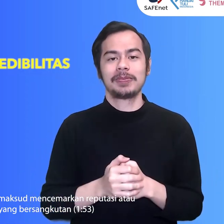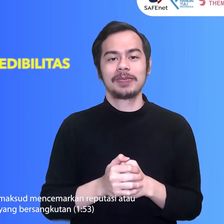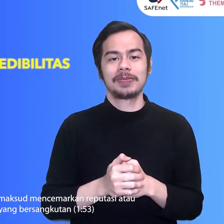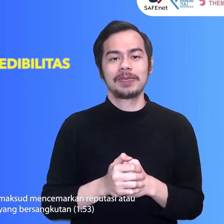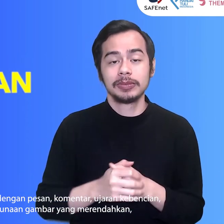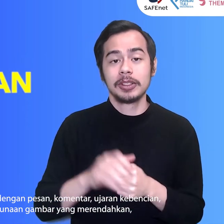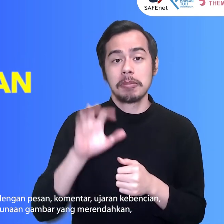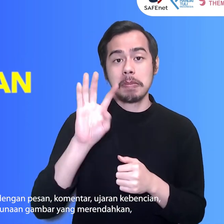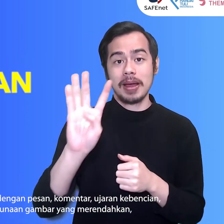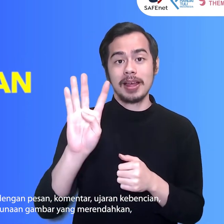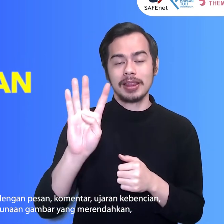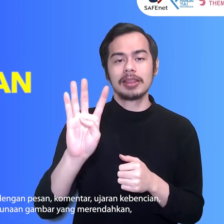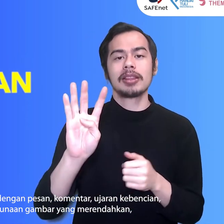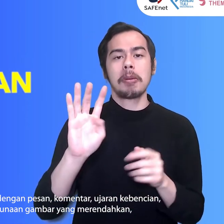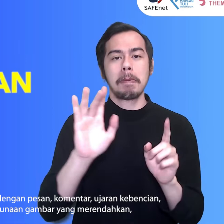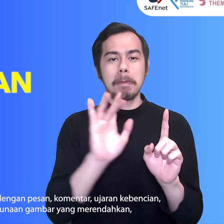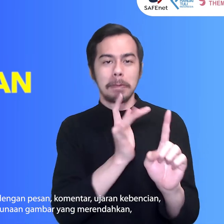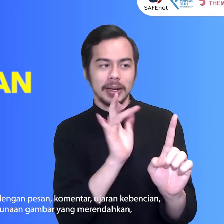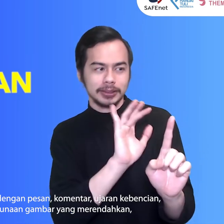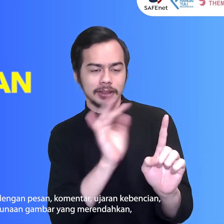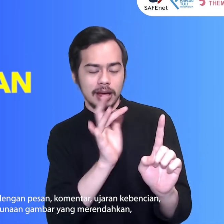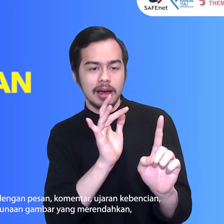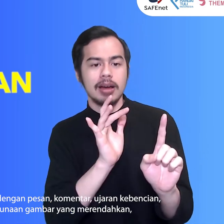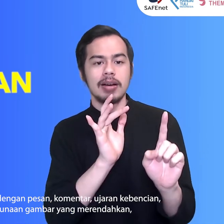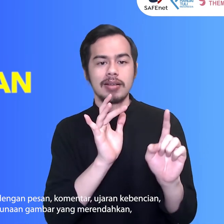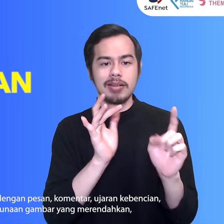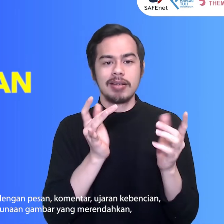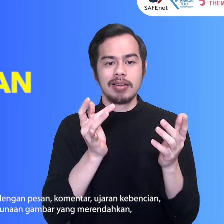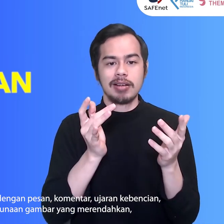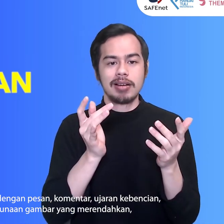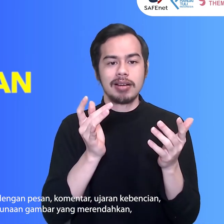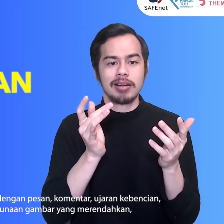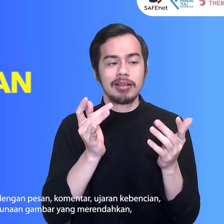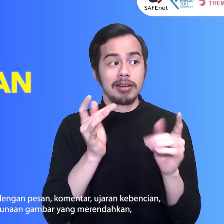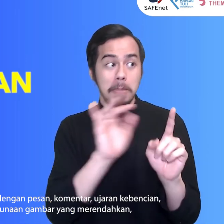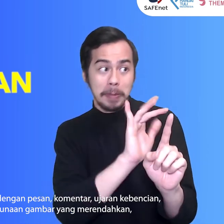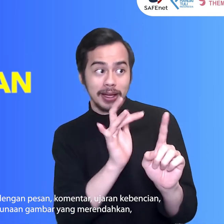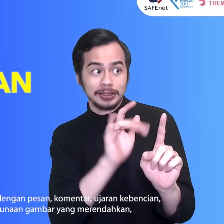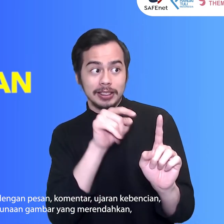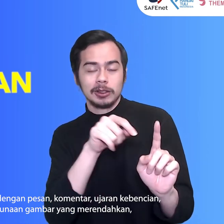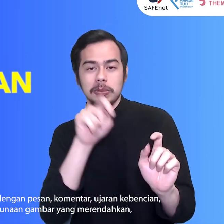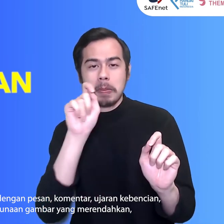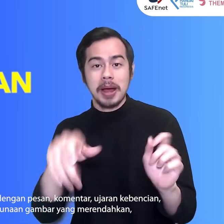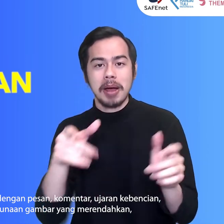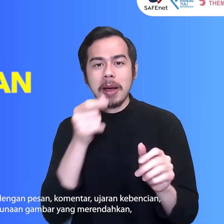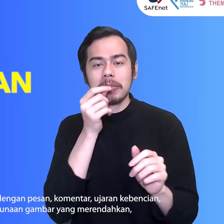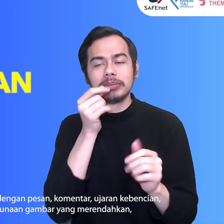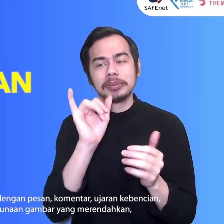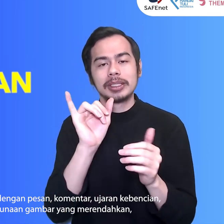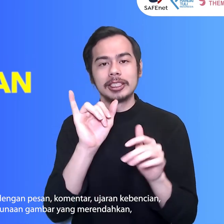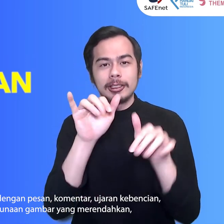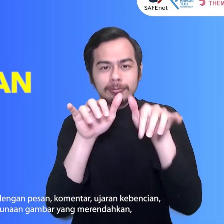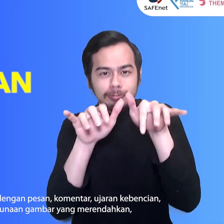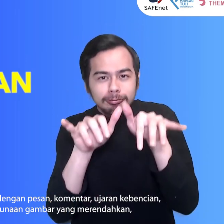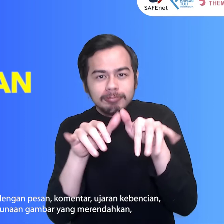ke-4 plecehan yang dimaksud dengan gambar komentar ujaran kebencian konten online